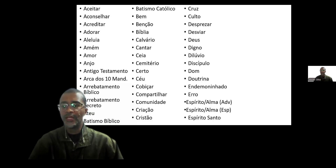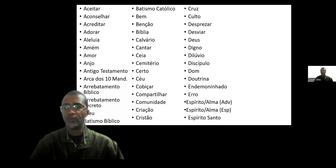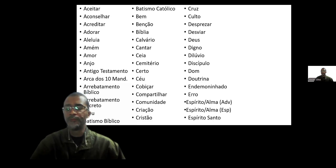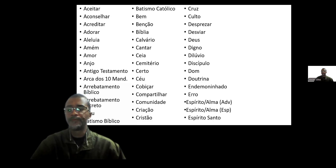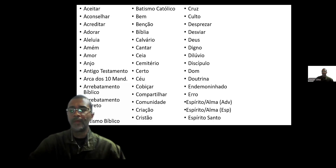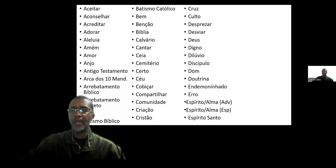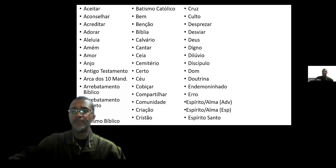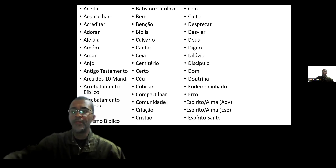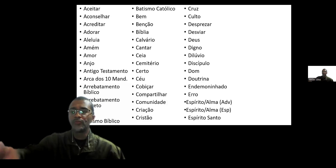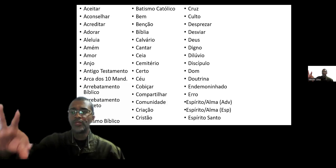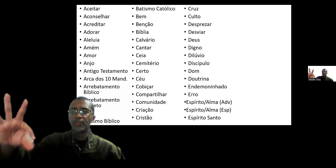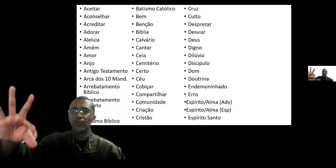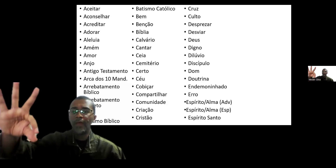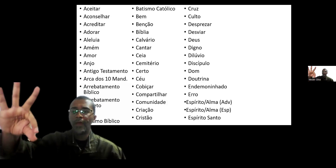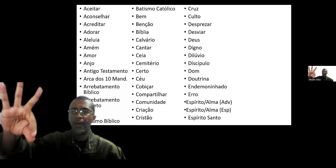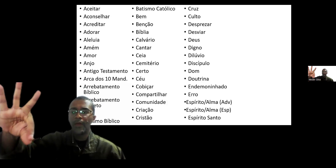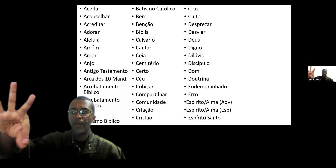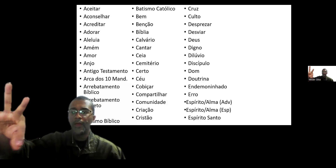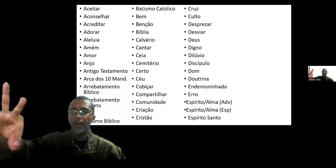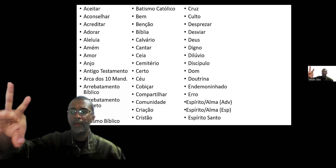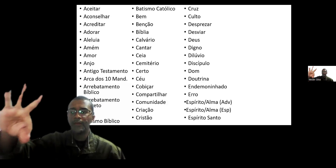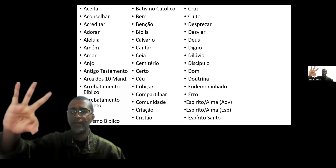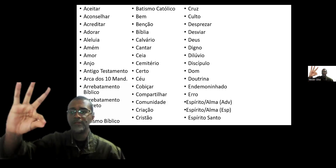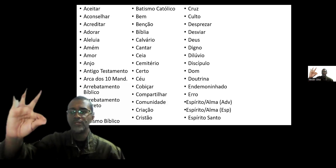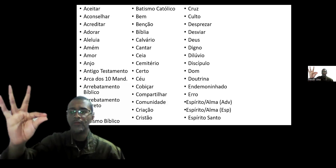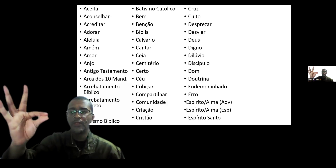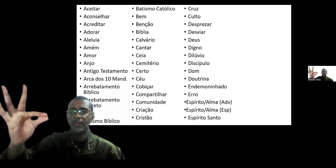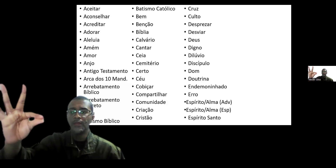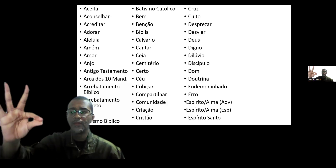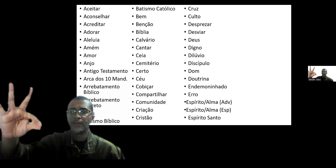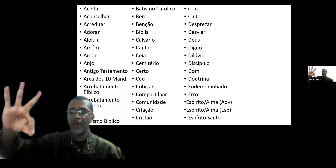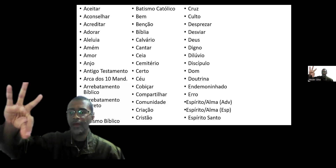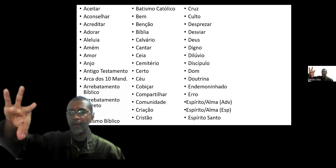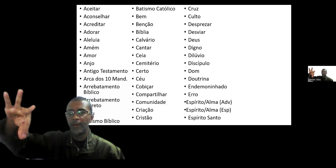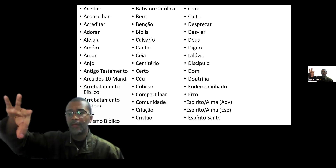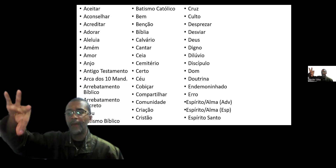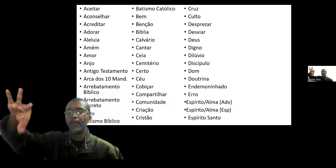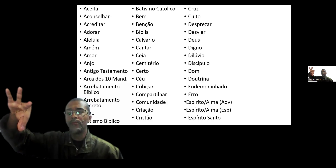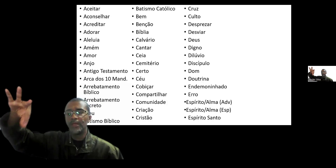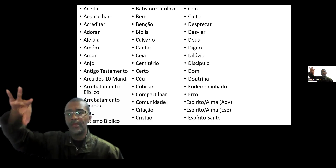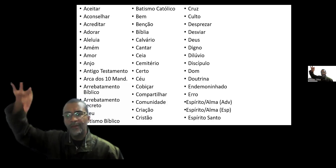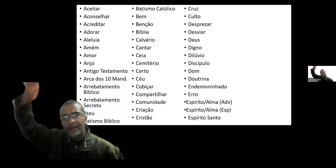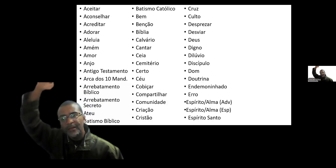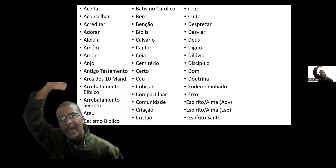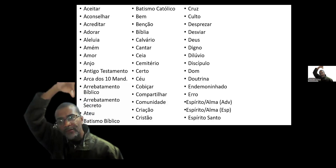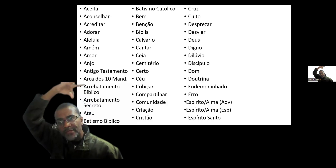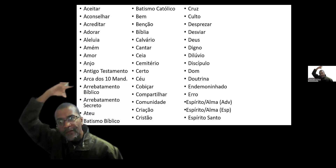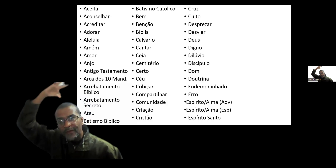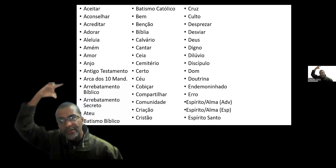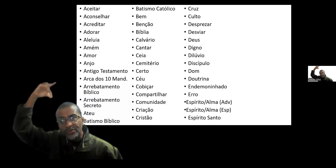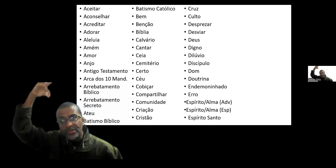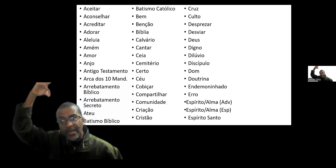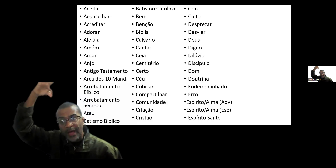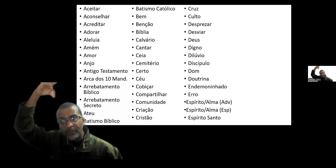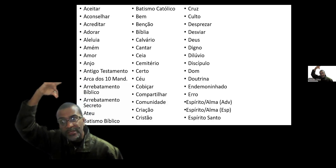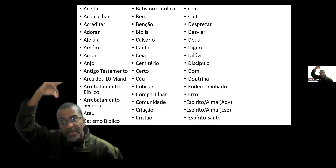Espírito Santo. A Espírito Santo é desse jeito aqui, tá? Que é a pombinha. E aí você vai